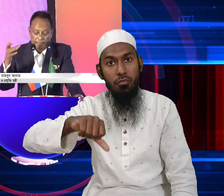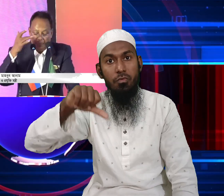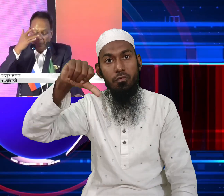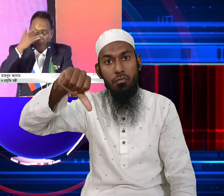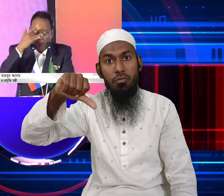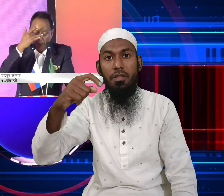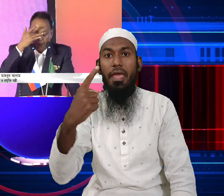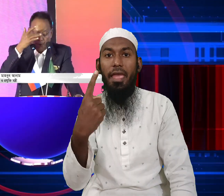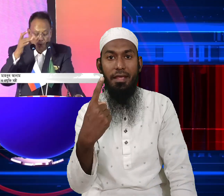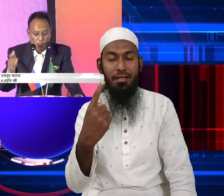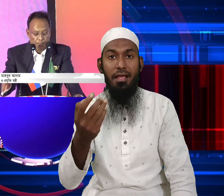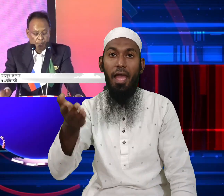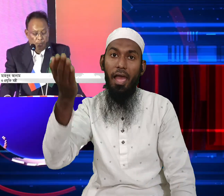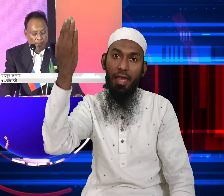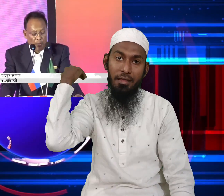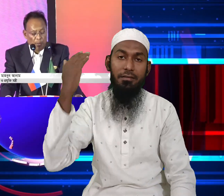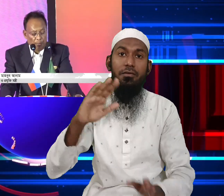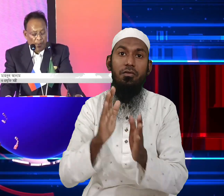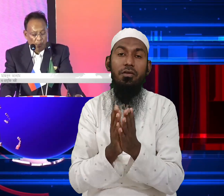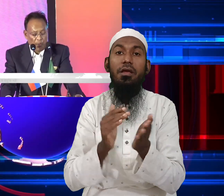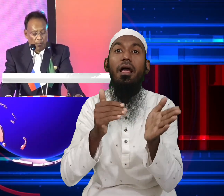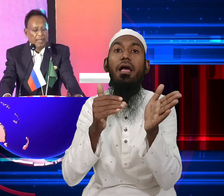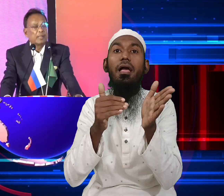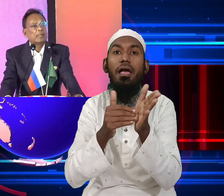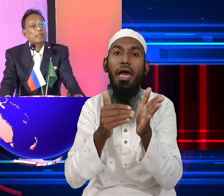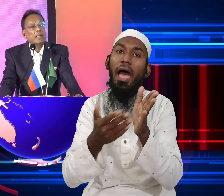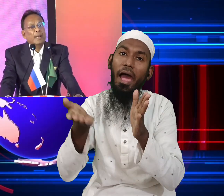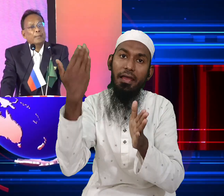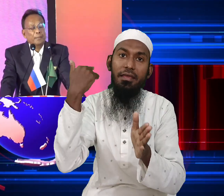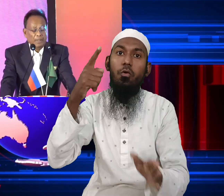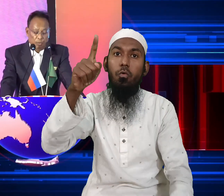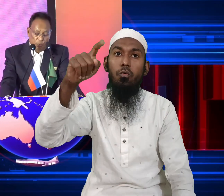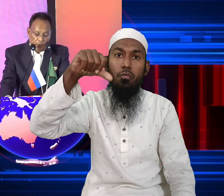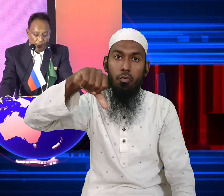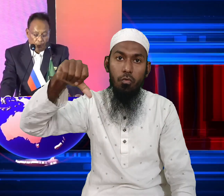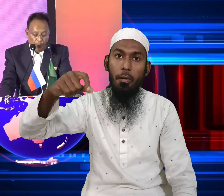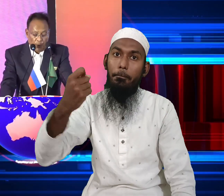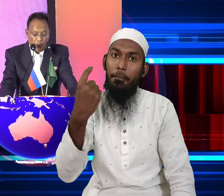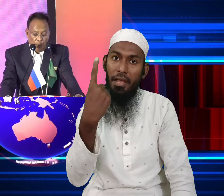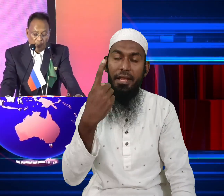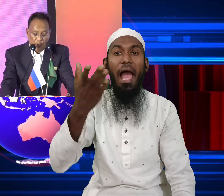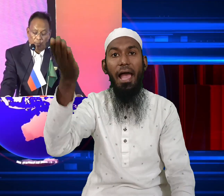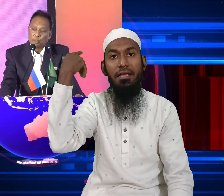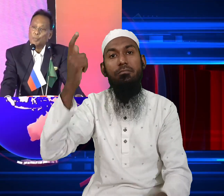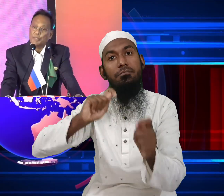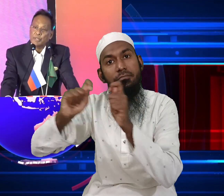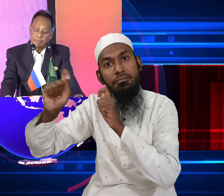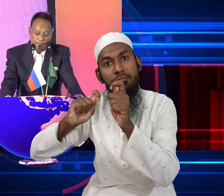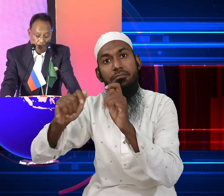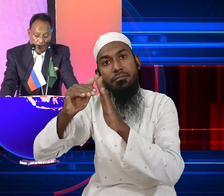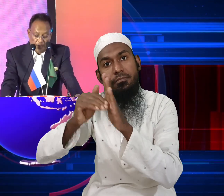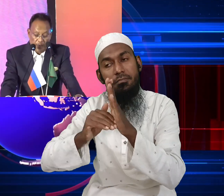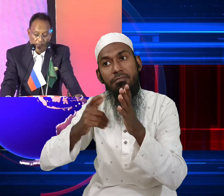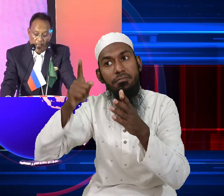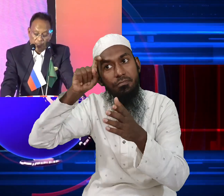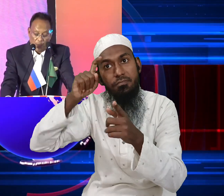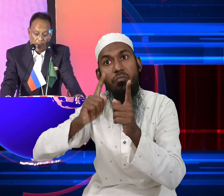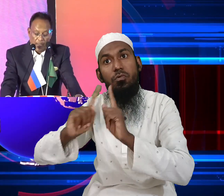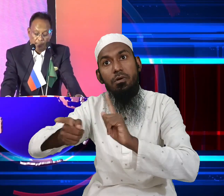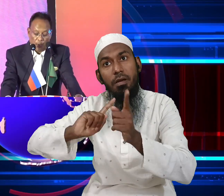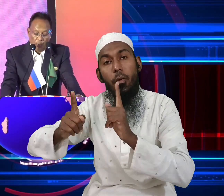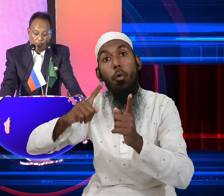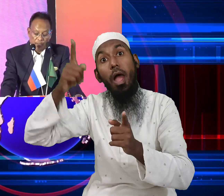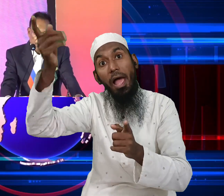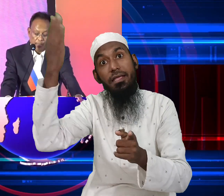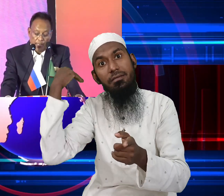সভাপতিত্বে অনুষ্ঠিত রূপপুর পারমাণবিক বিদ্যুৎ কেন্দ্র প্রকল্প বাস্তবায়ন কমিটি এই